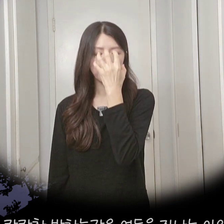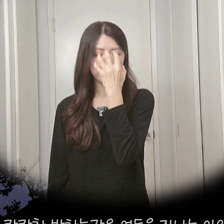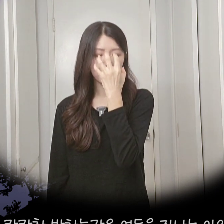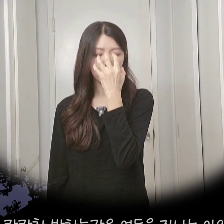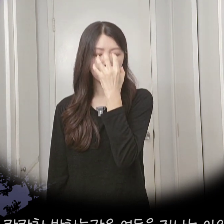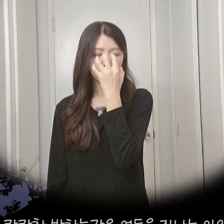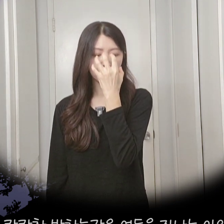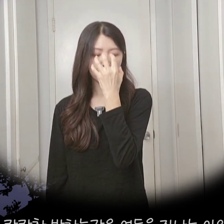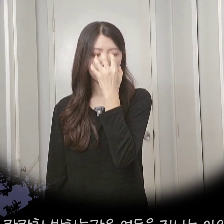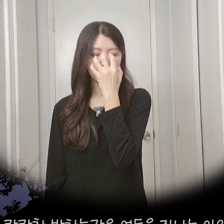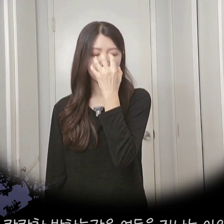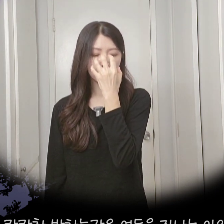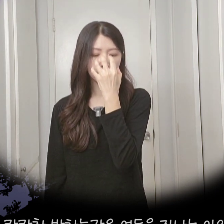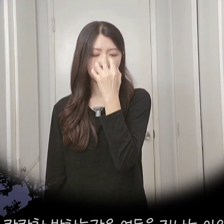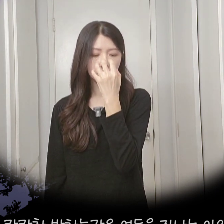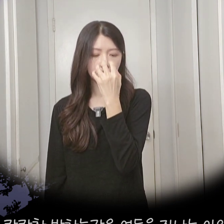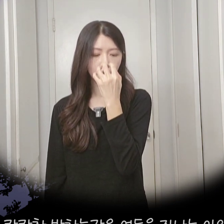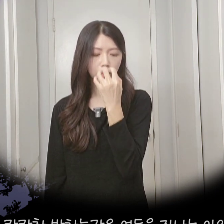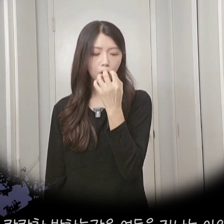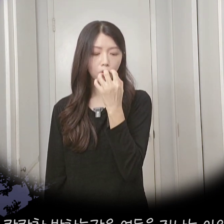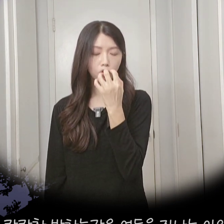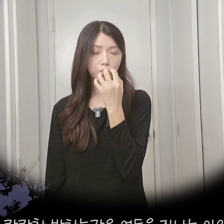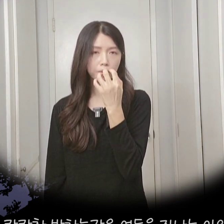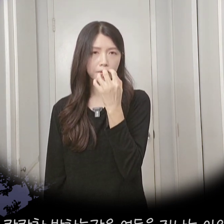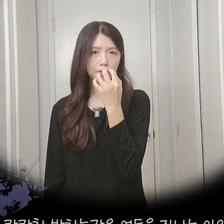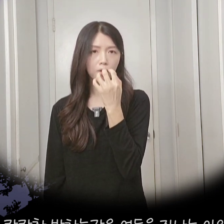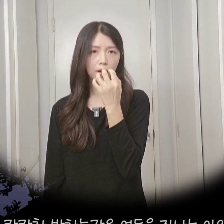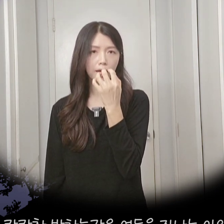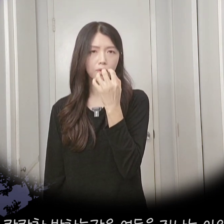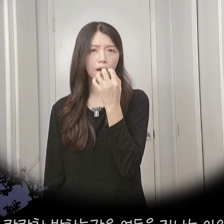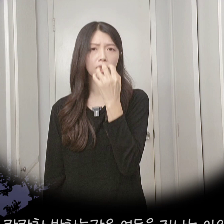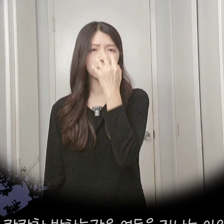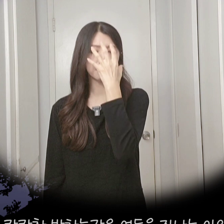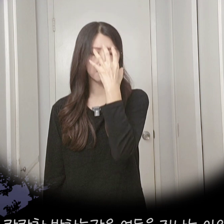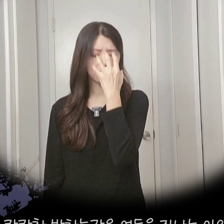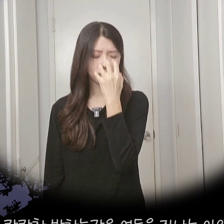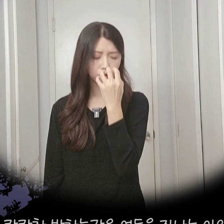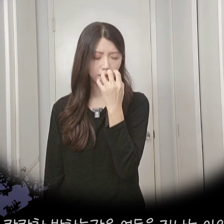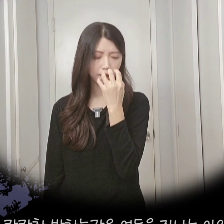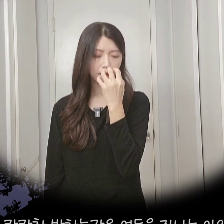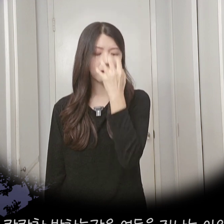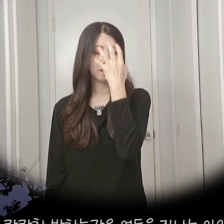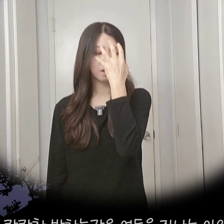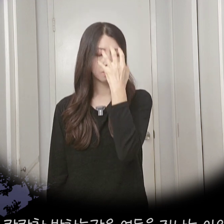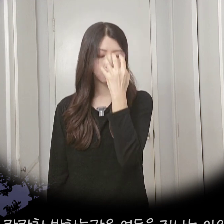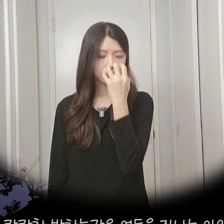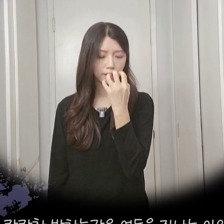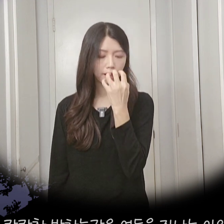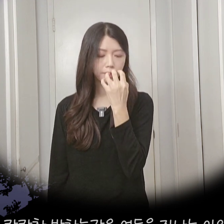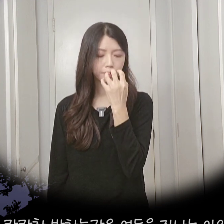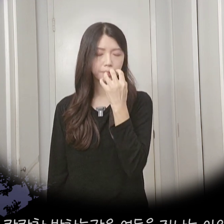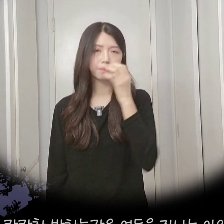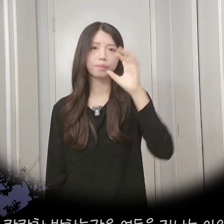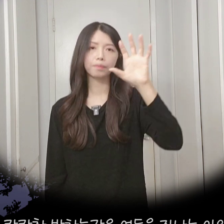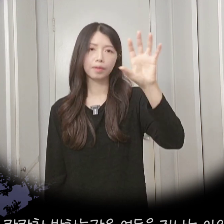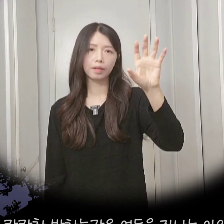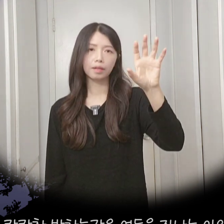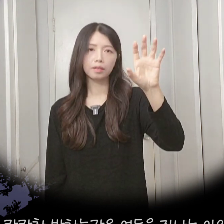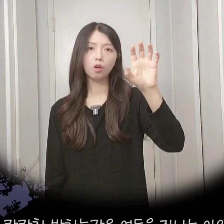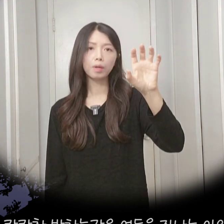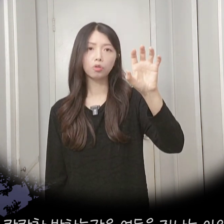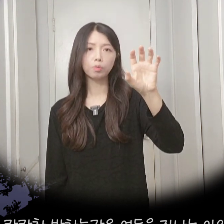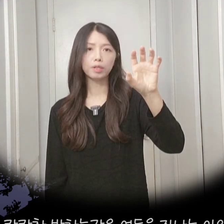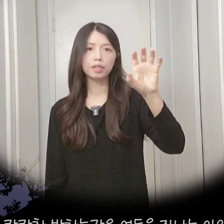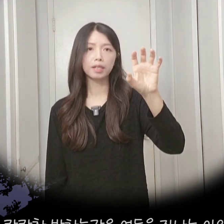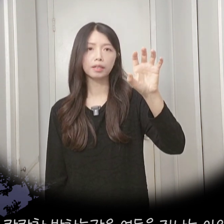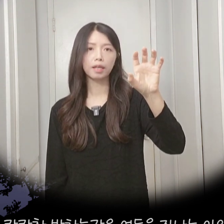얼굴 앞에서 손을 더 구부리면서 아래로 향해 주시면 돼요. 우울하다, 우울하다.